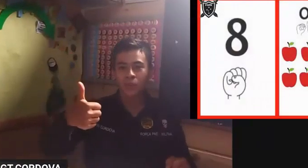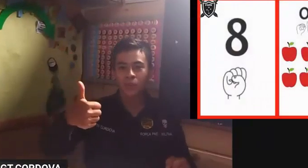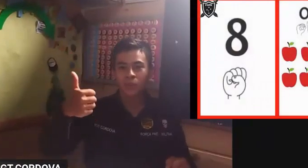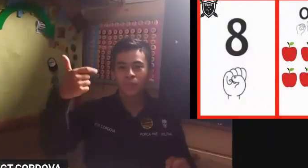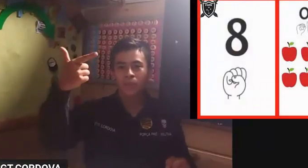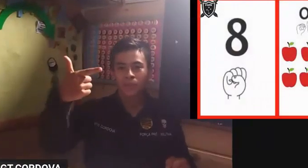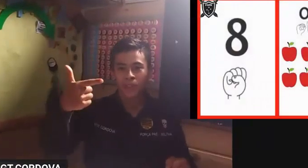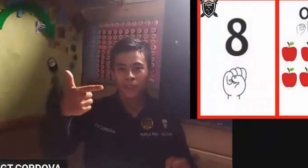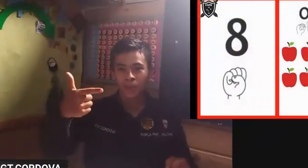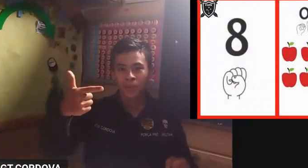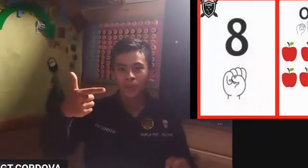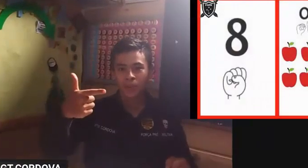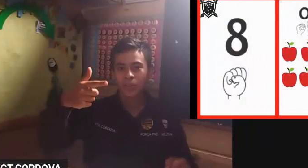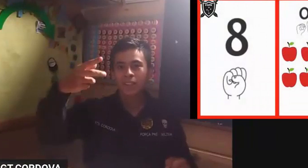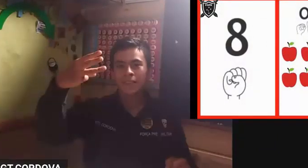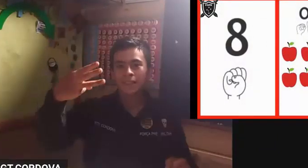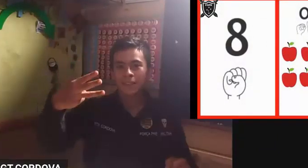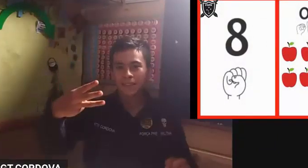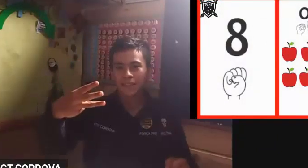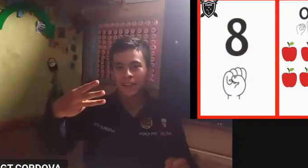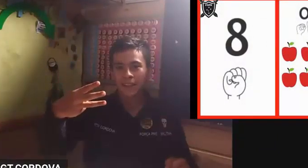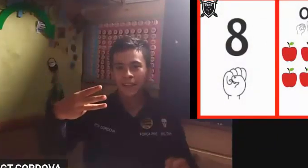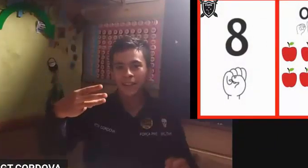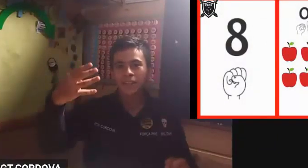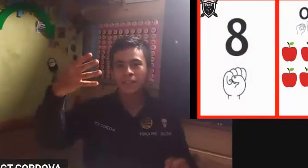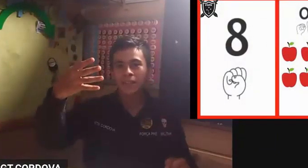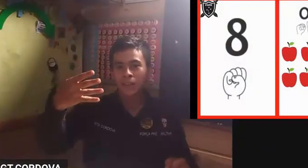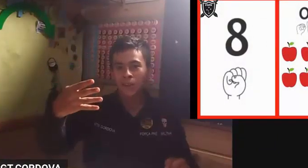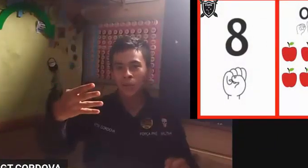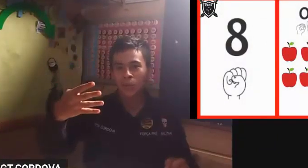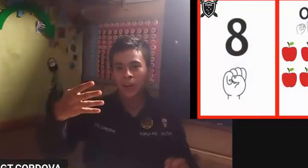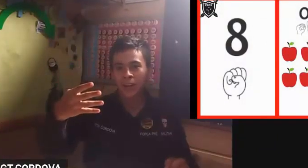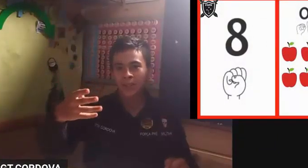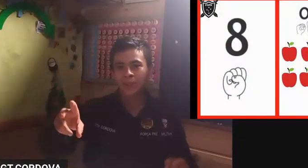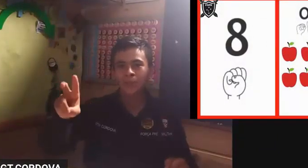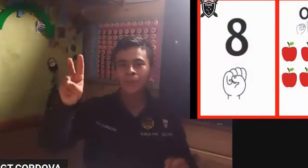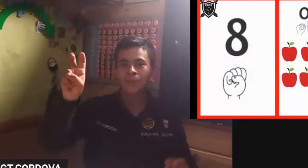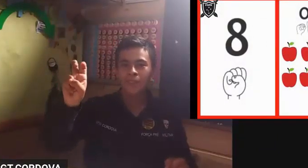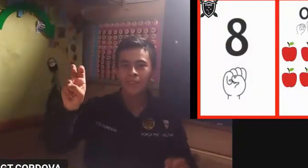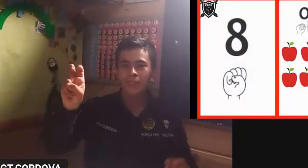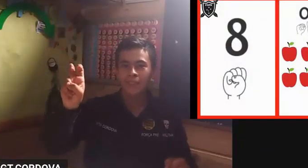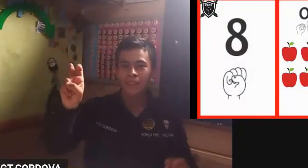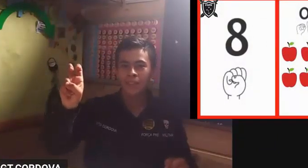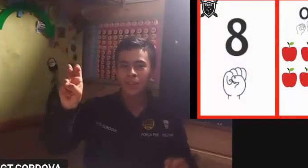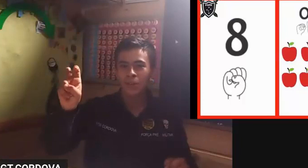1, 2, 3, 4,